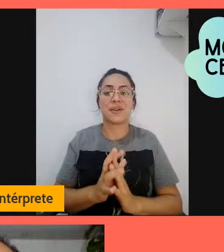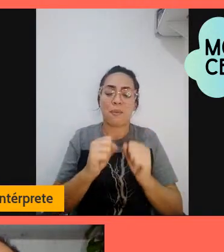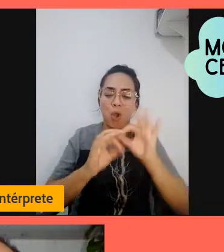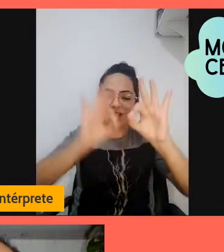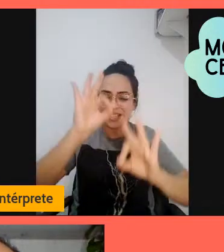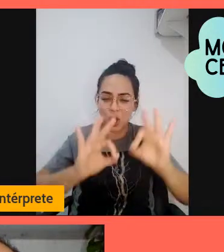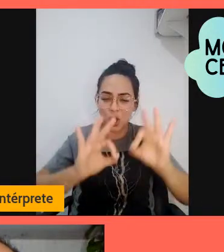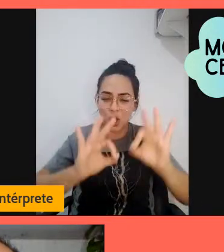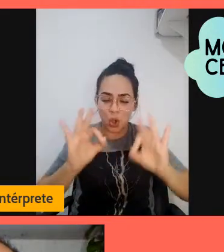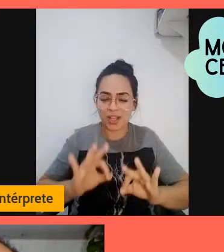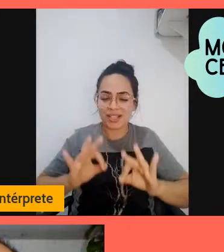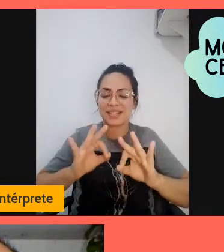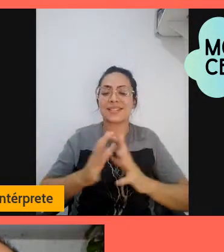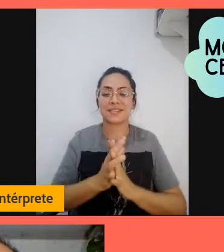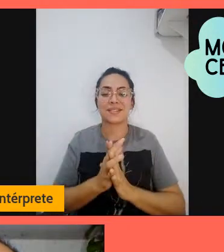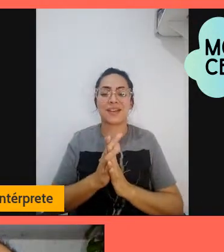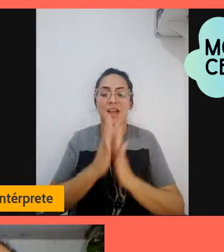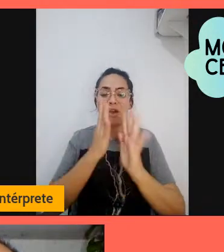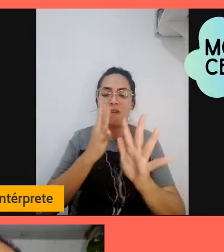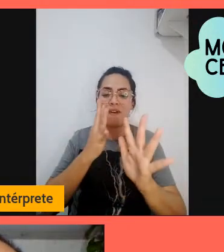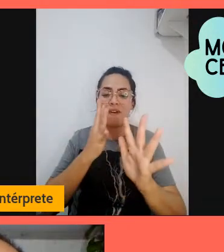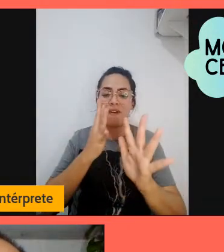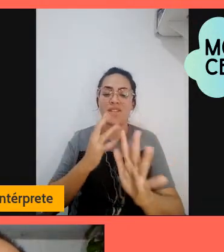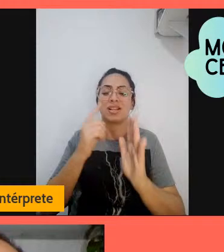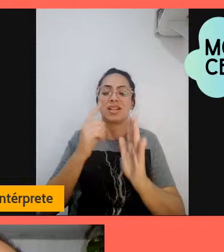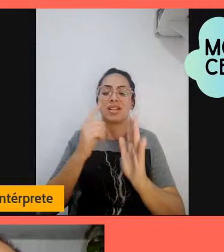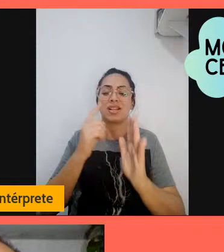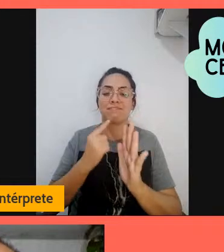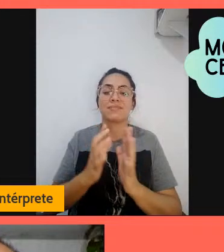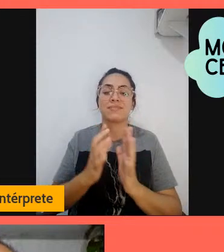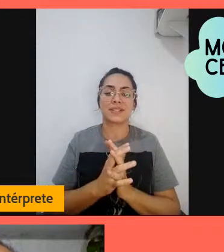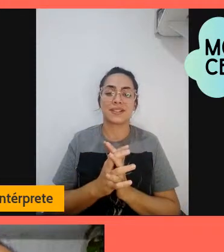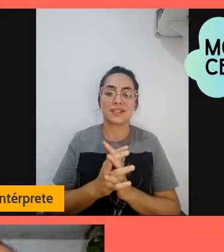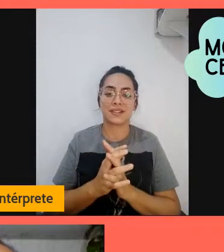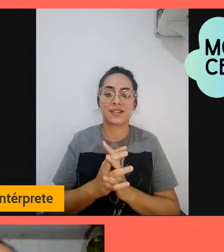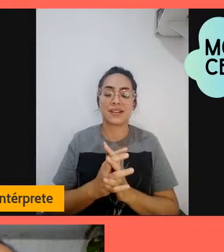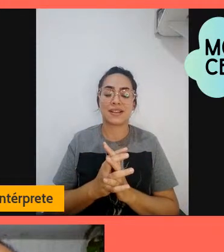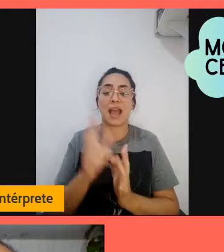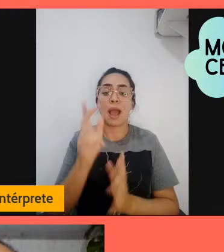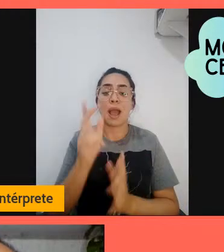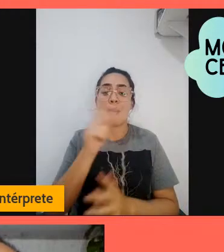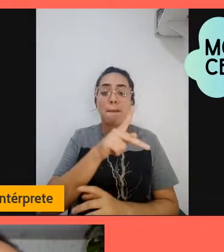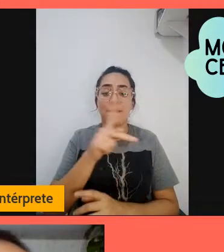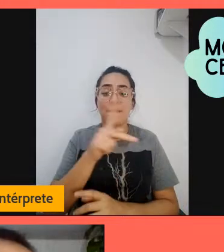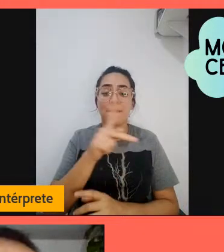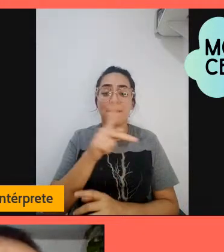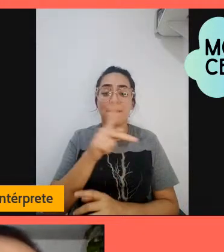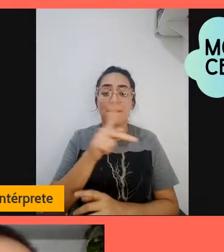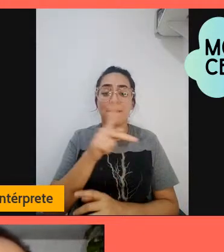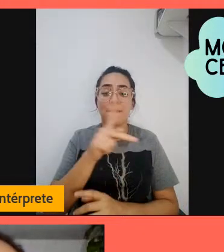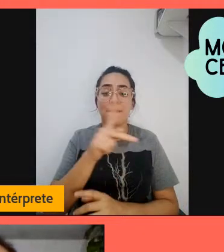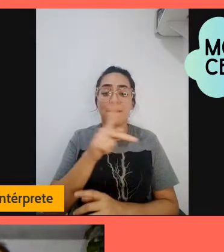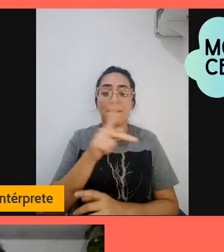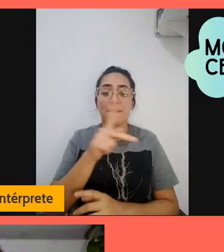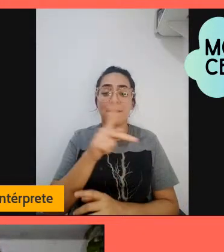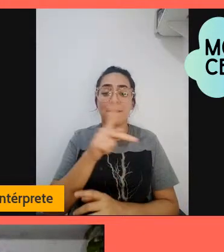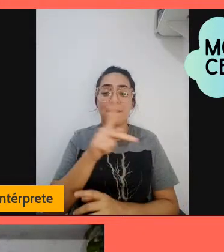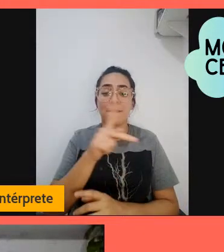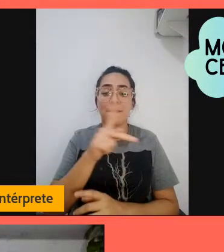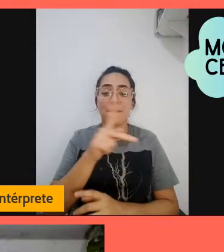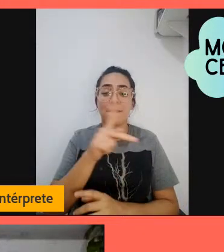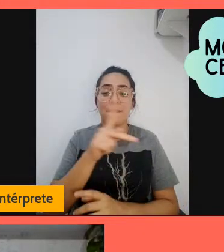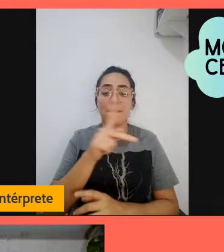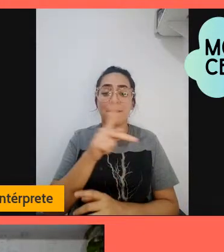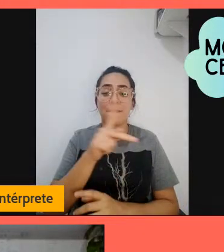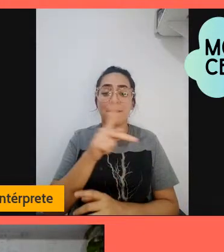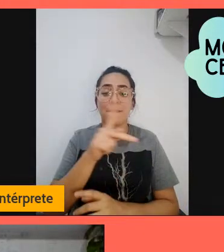dessa forma. Vejo que a professora Dalila se faz presente, né? É, sempre está prestigiando as ações aqui